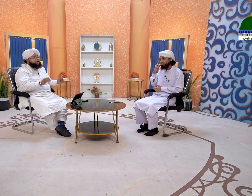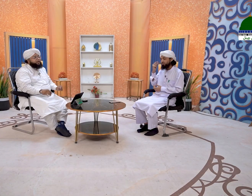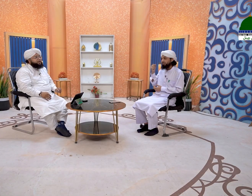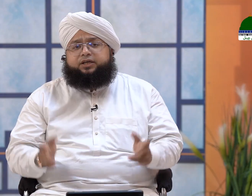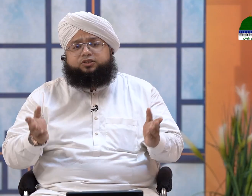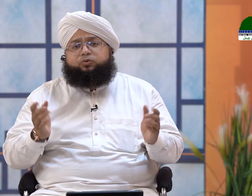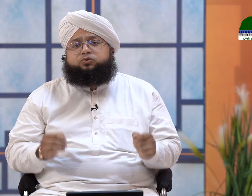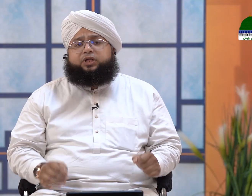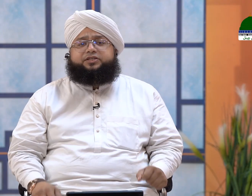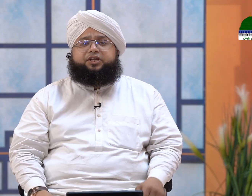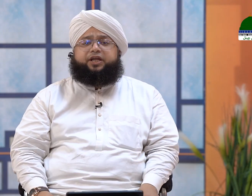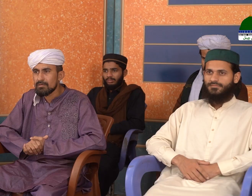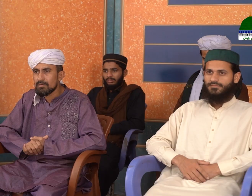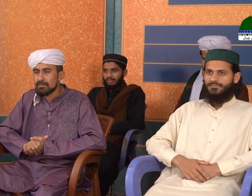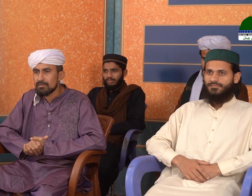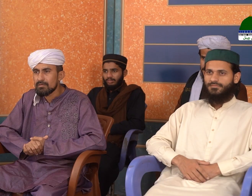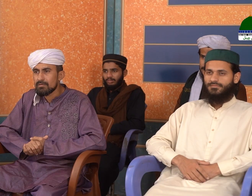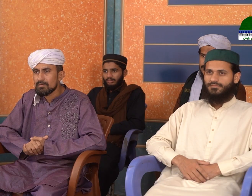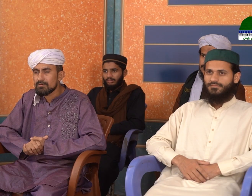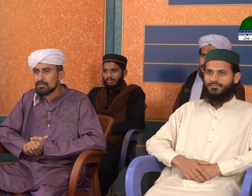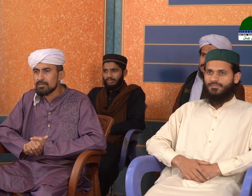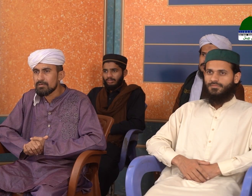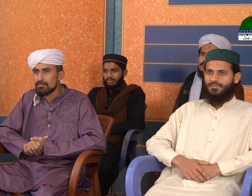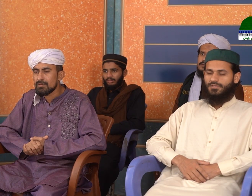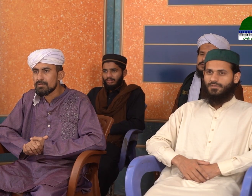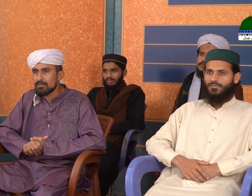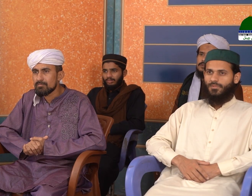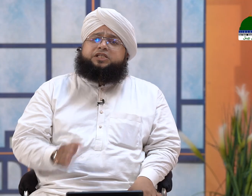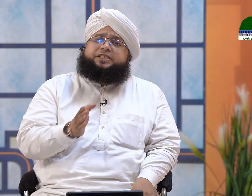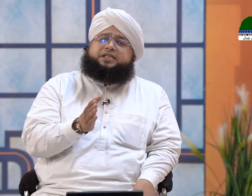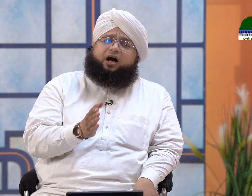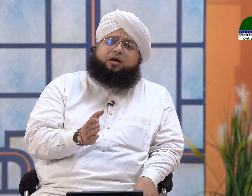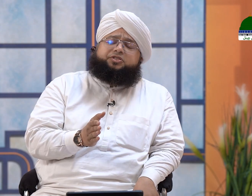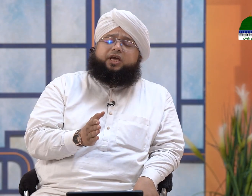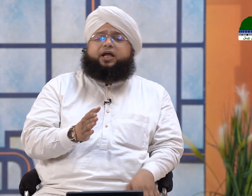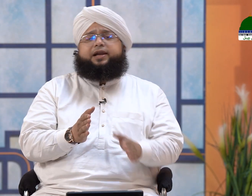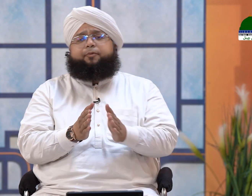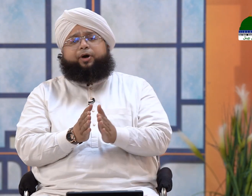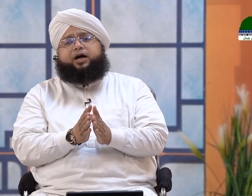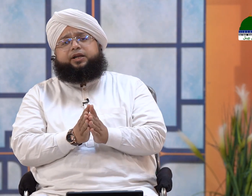لیں، یہاں جو موجود حاضرین ہیں، اسلامی بھائی ہیں اور جو مدنی چینل کے ناظرین ہیں، کہ جس کام سے اللہ پاک نے